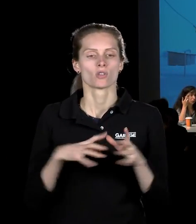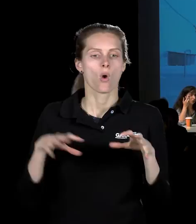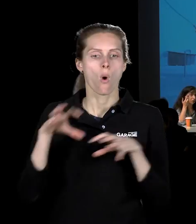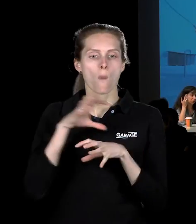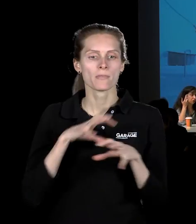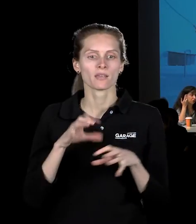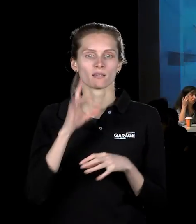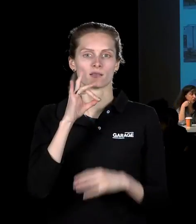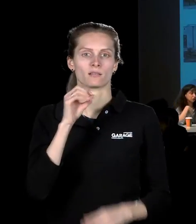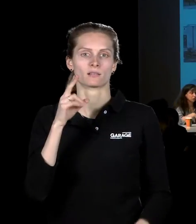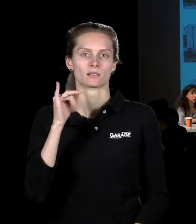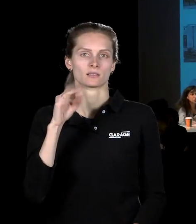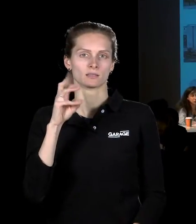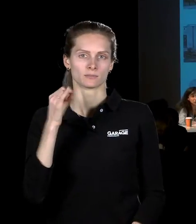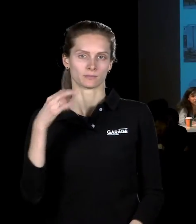эти работы,